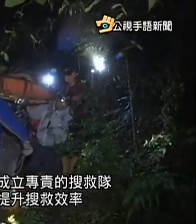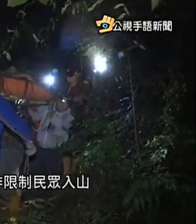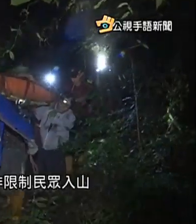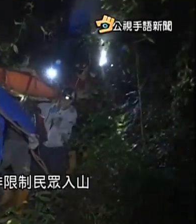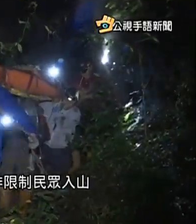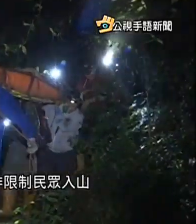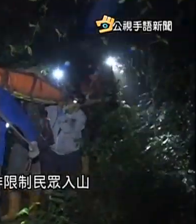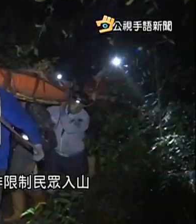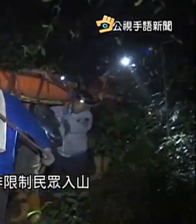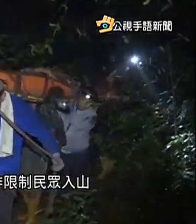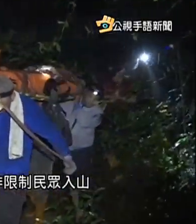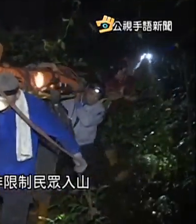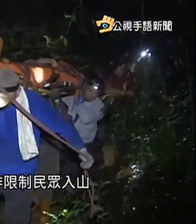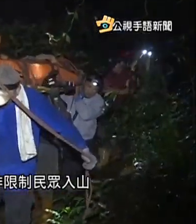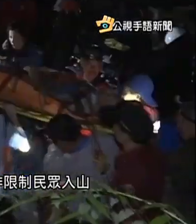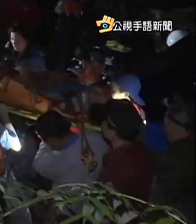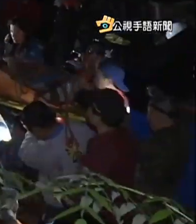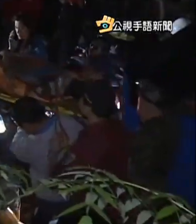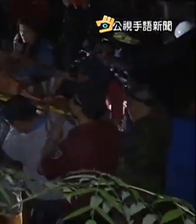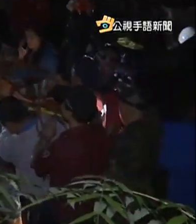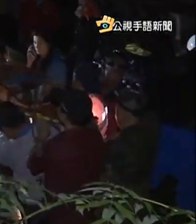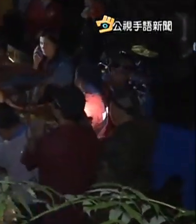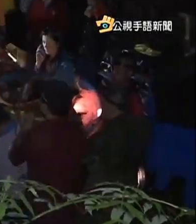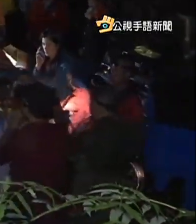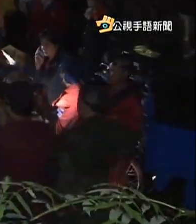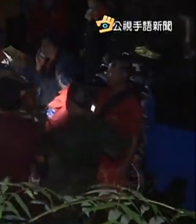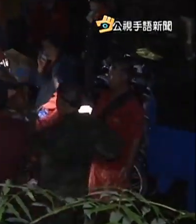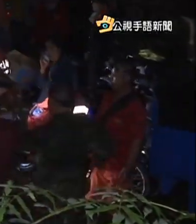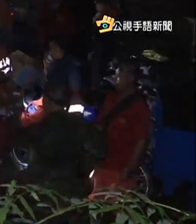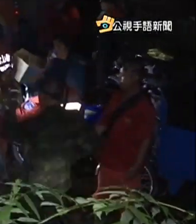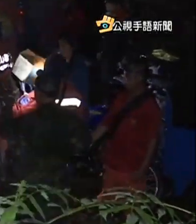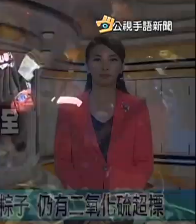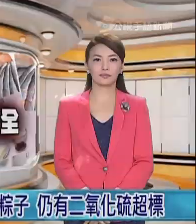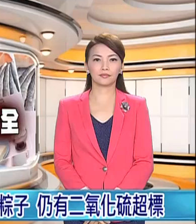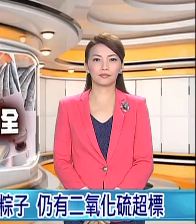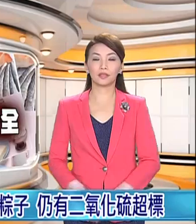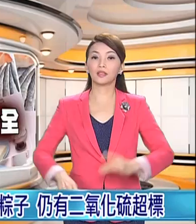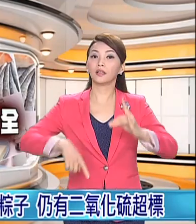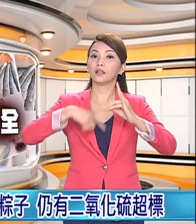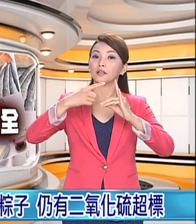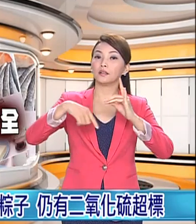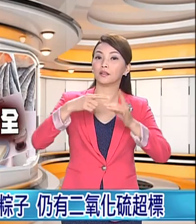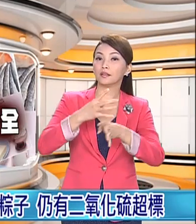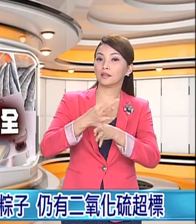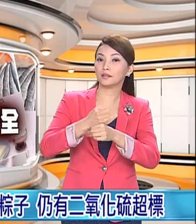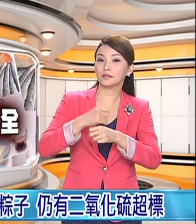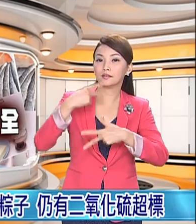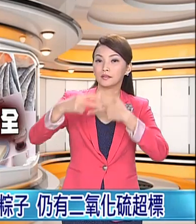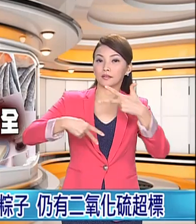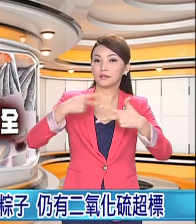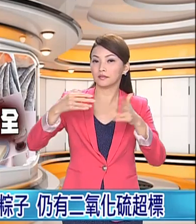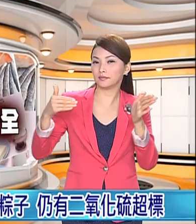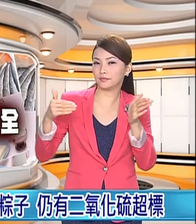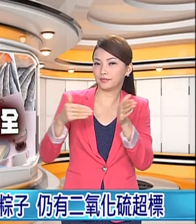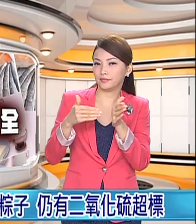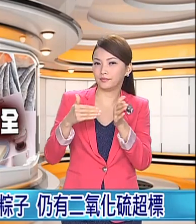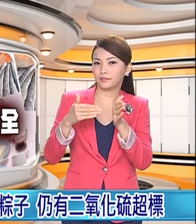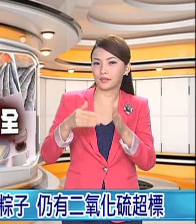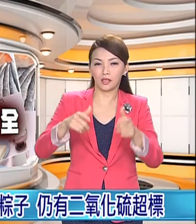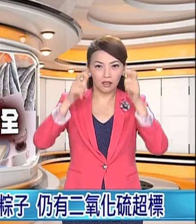限制民众入山。记者邱志培、彭安群南投报道。 再过两个星期就是端午节了，